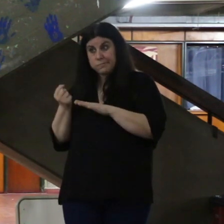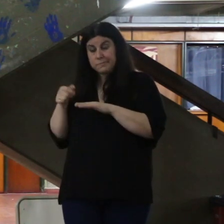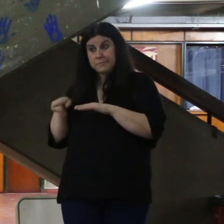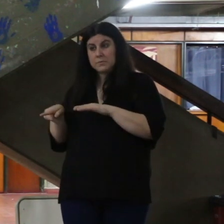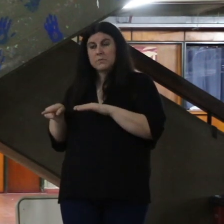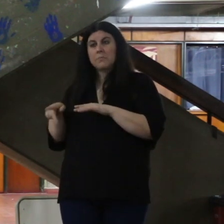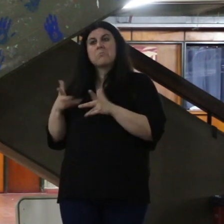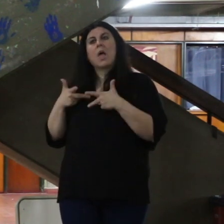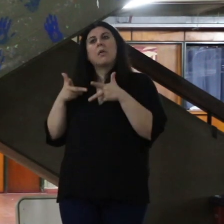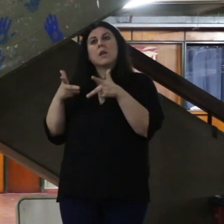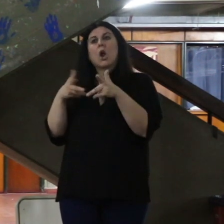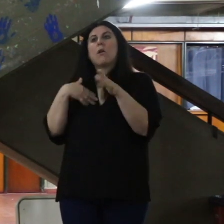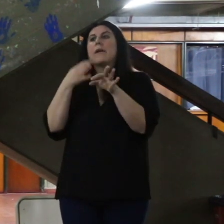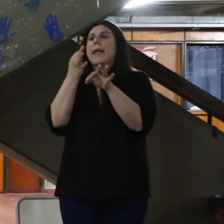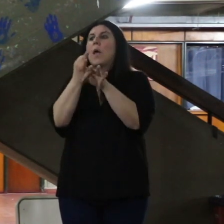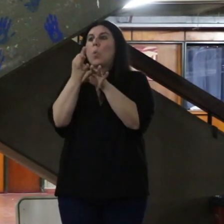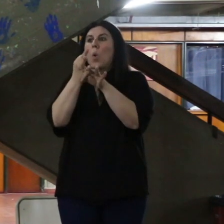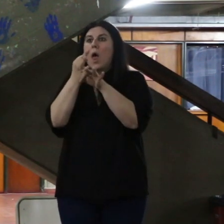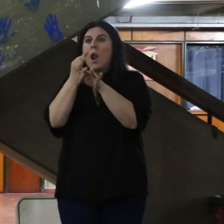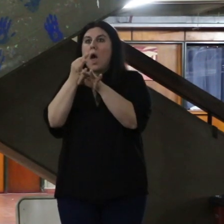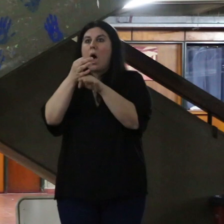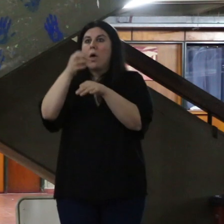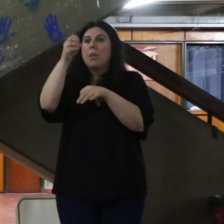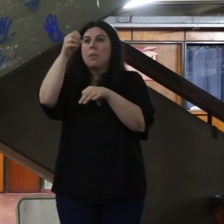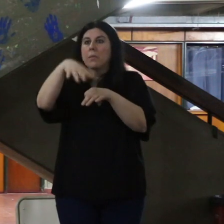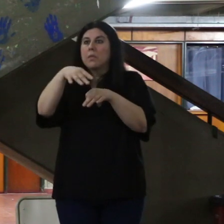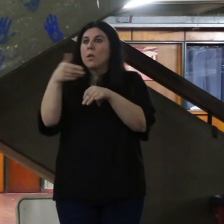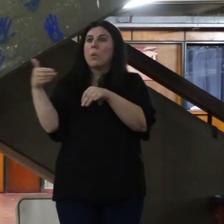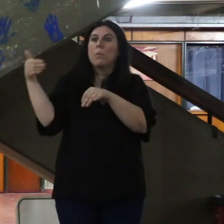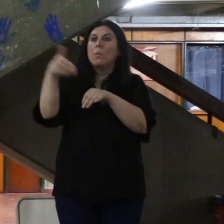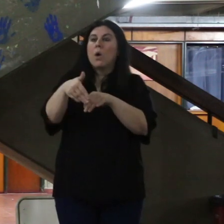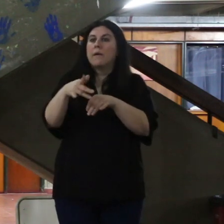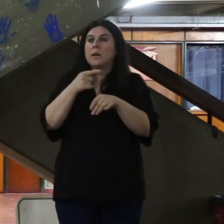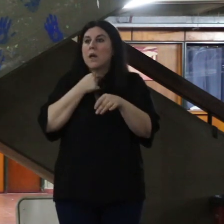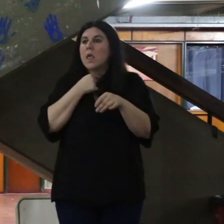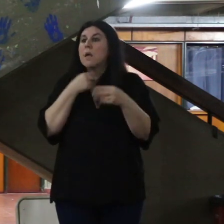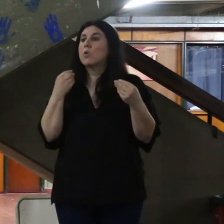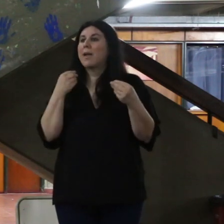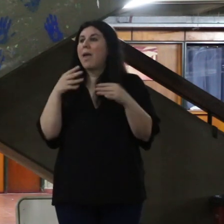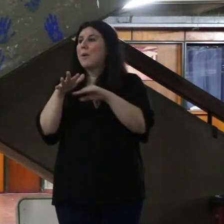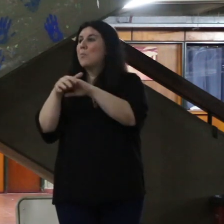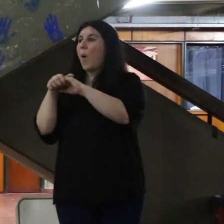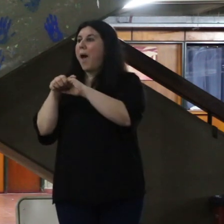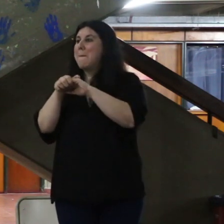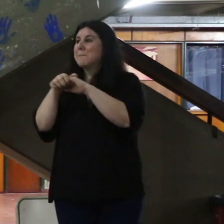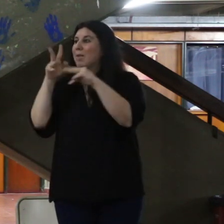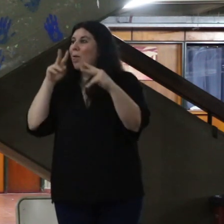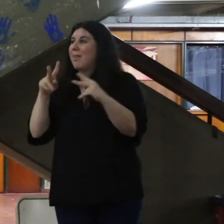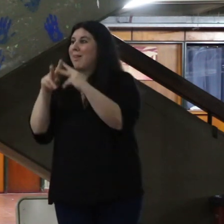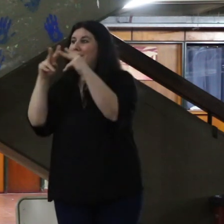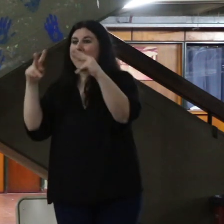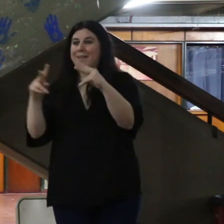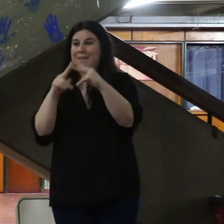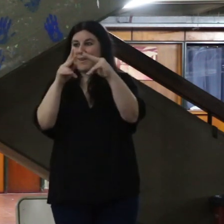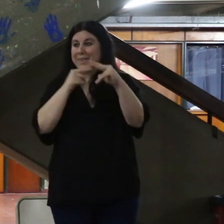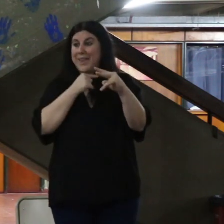que querían volver a la escuela porque querían ver a los amigos. Y a mí esto me encanta.